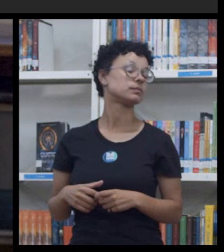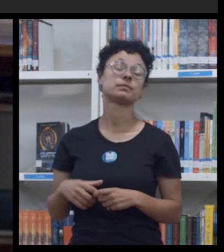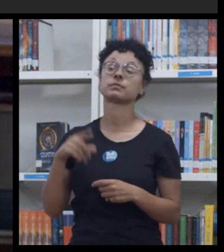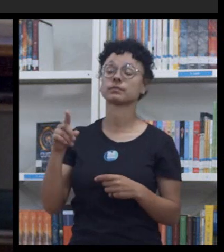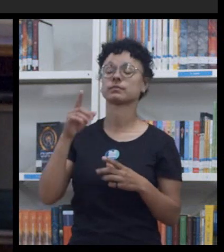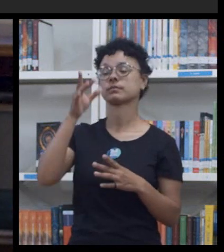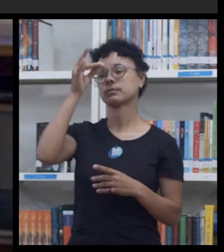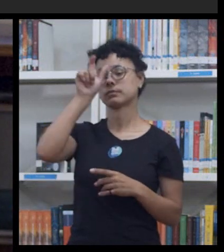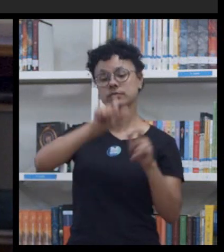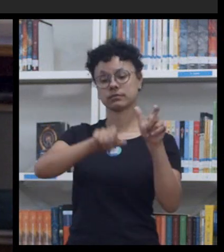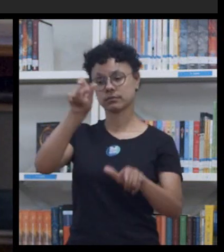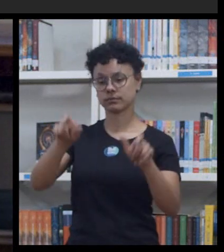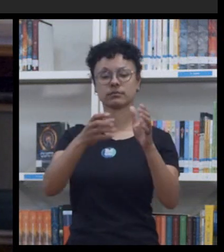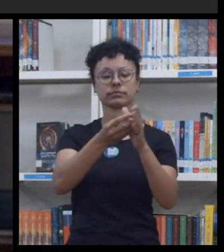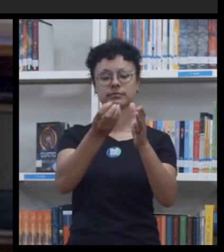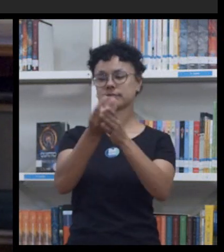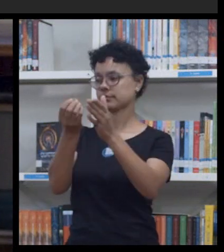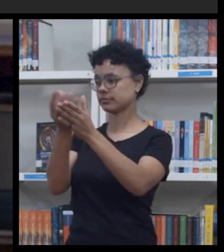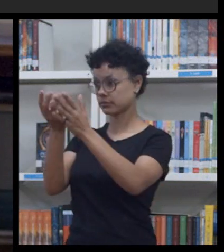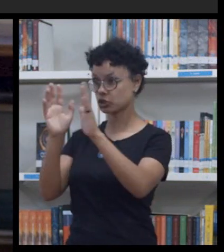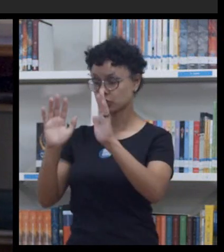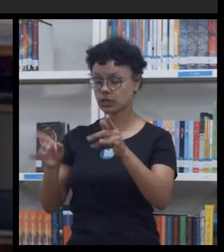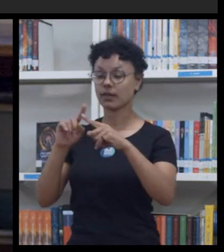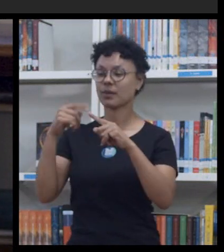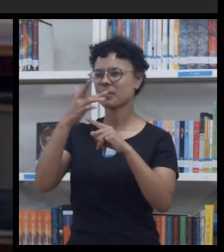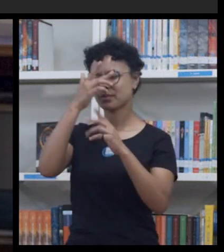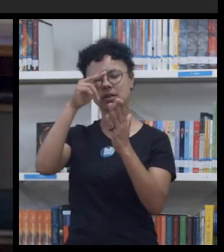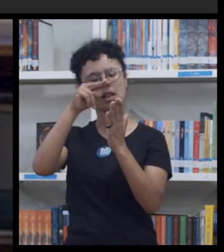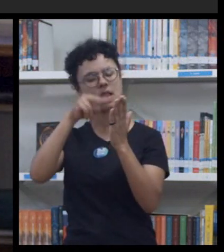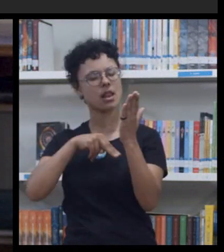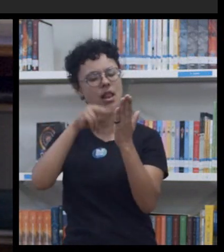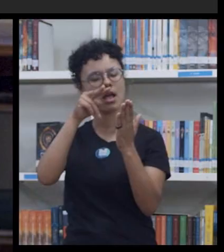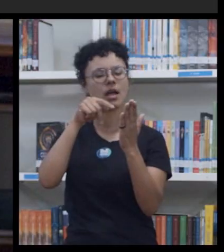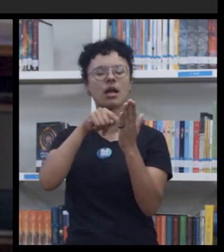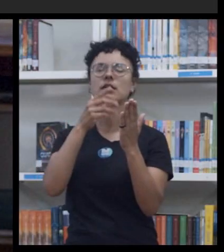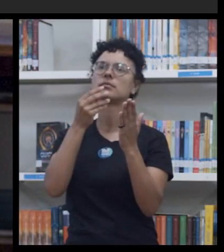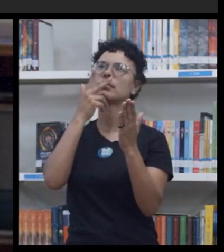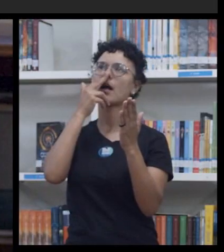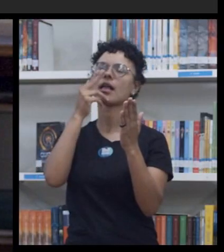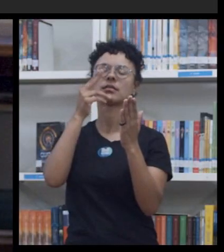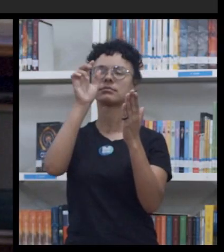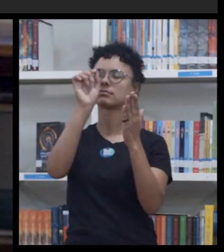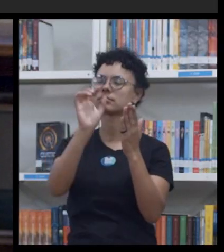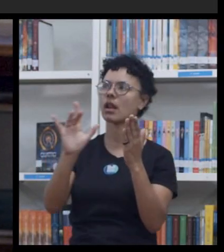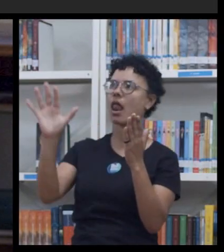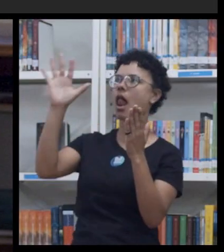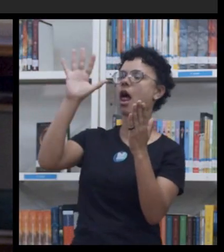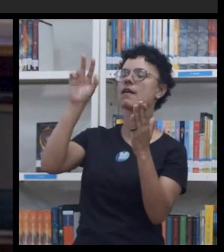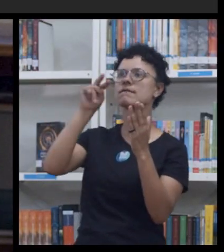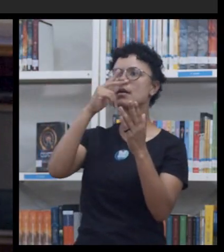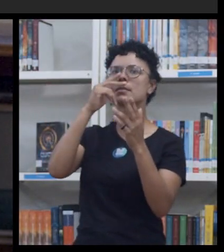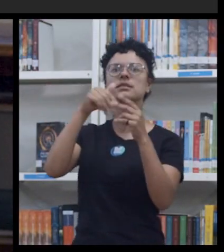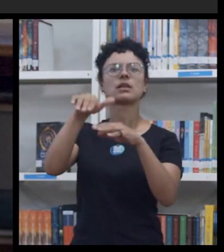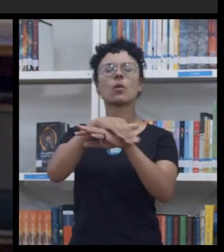Esses personagens construídos, quando o leitor lê, ele está vendo uma pessoa na rua, ele acredita que